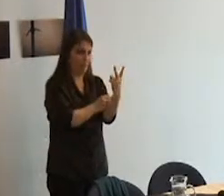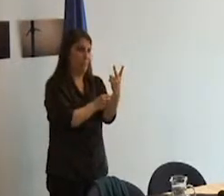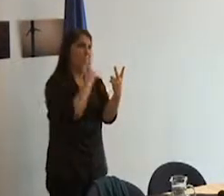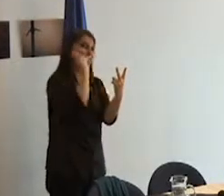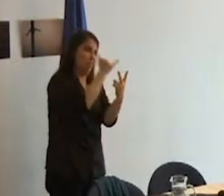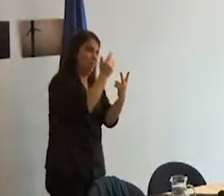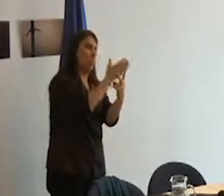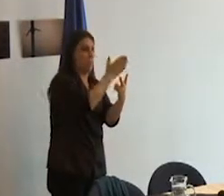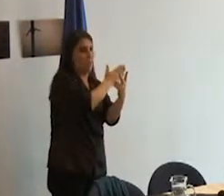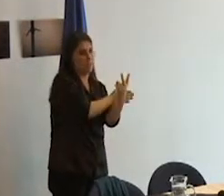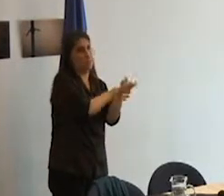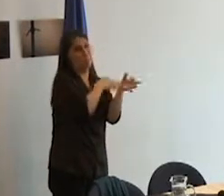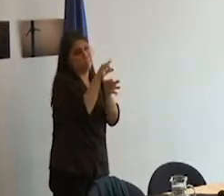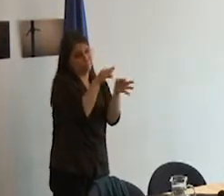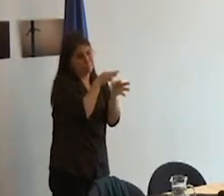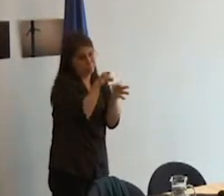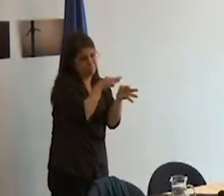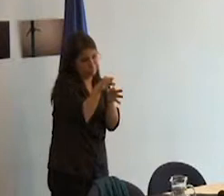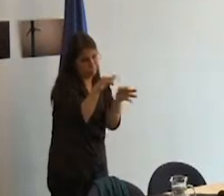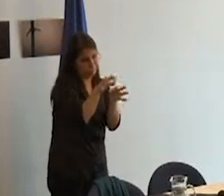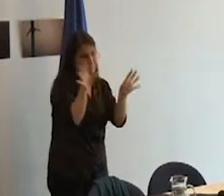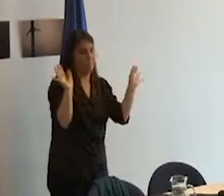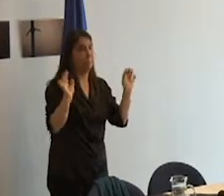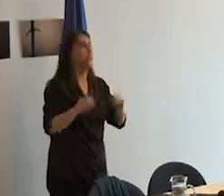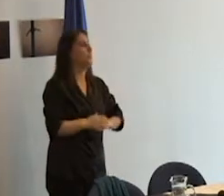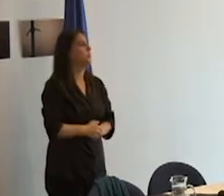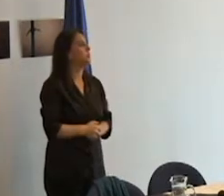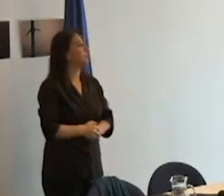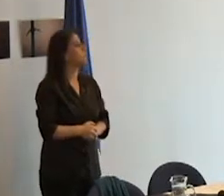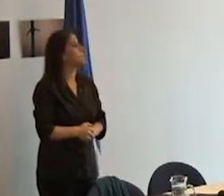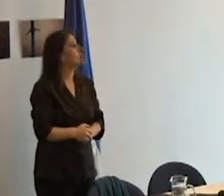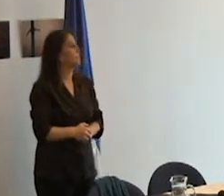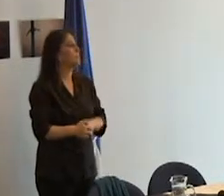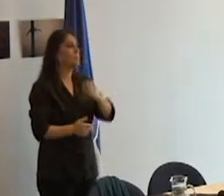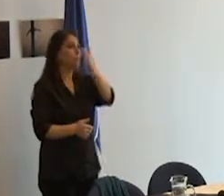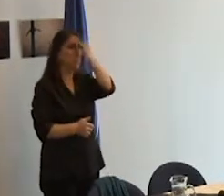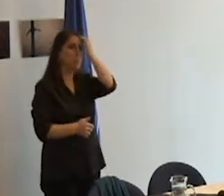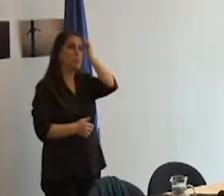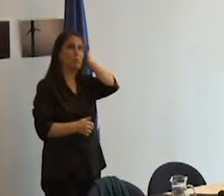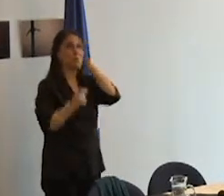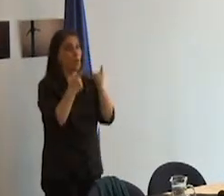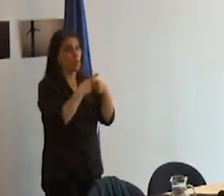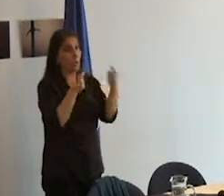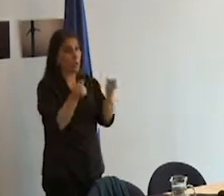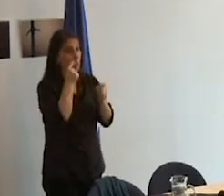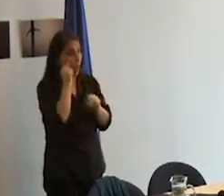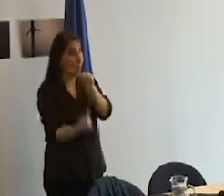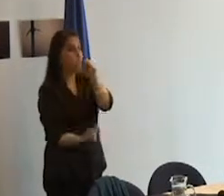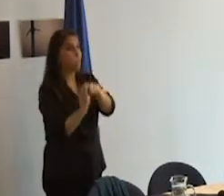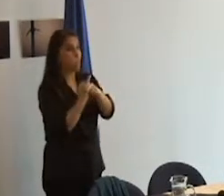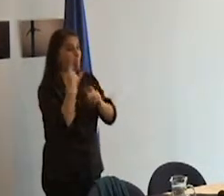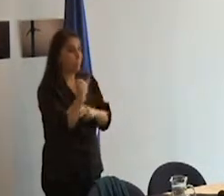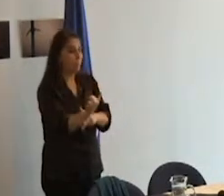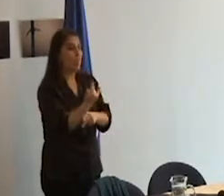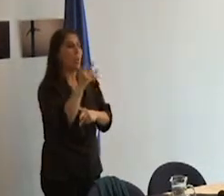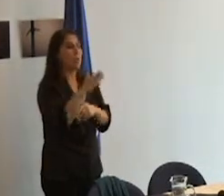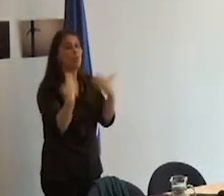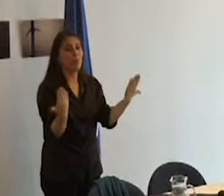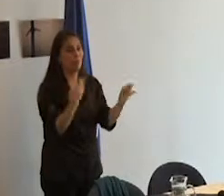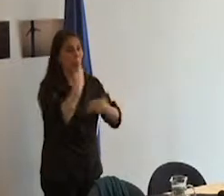ya se ha hecho un panorama mucho más exhaustivo en este escenario. Los elementos nodales dentro del proceso